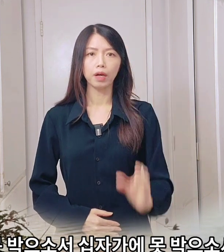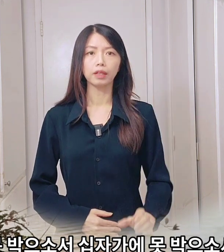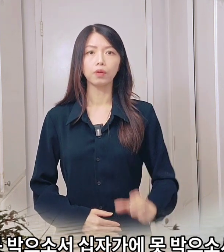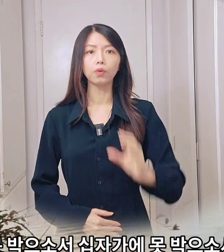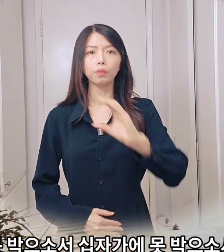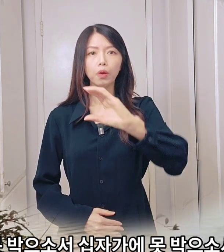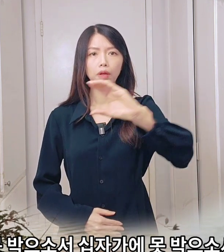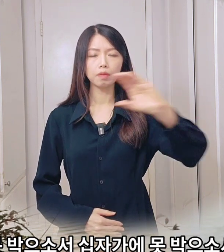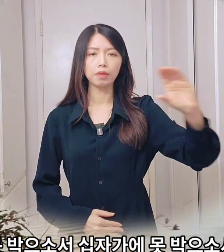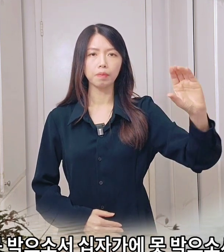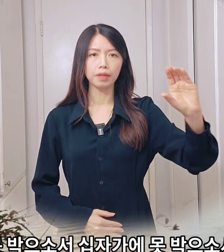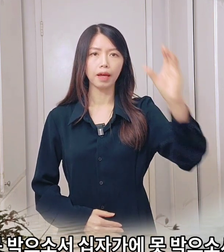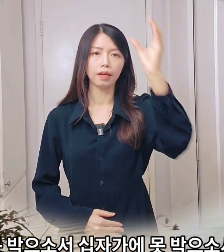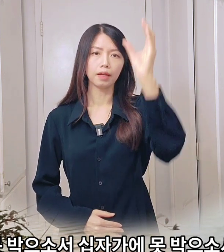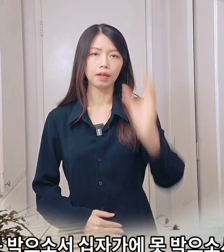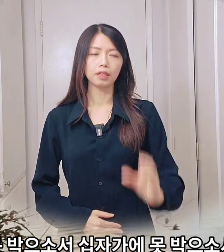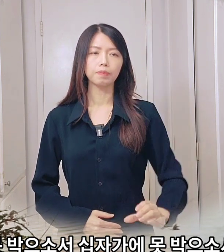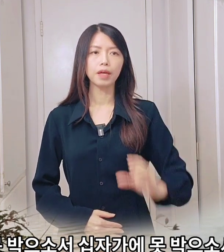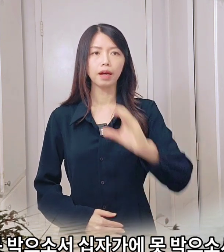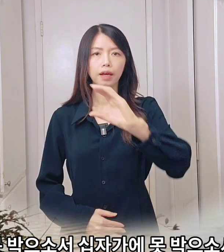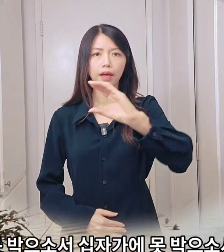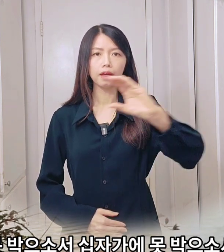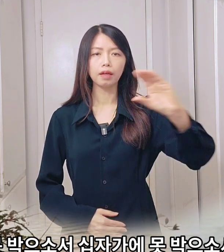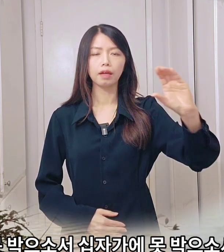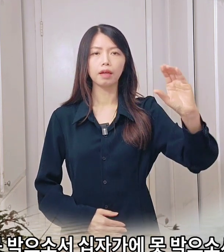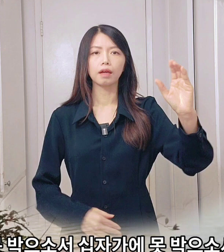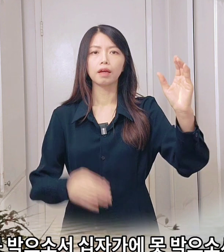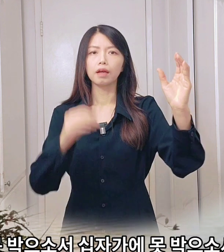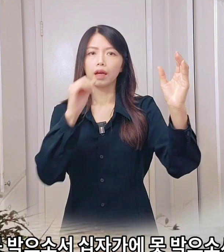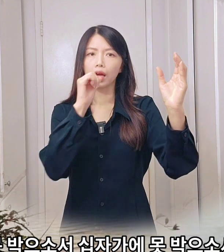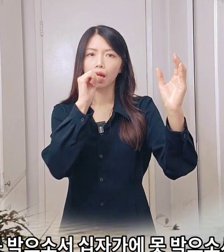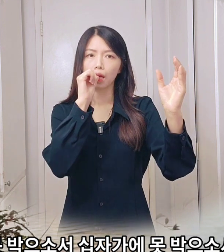십자가 모양대로 표현하시면 됩니다. 십자가에